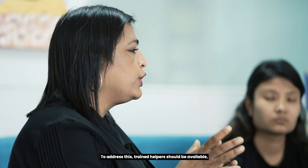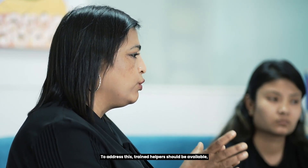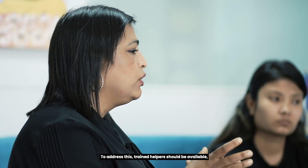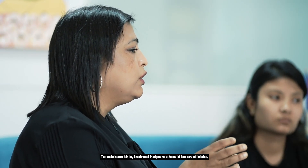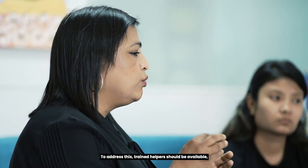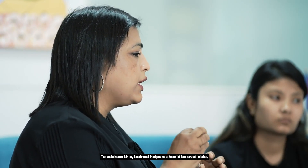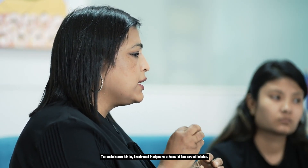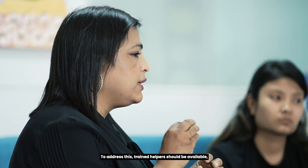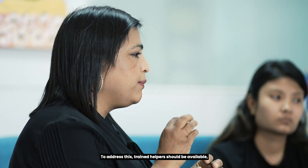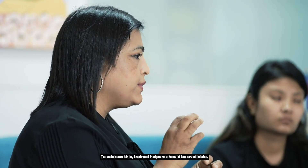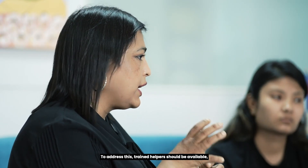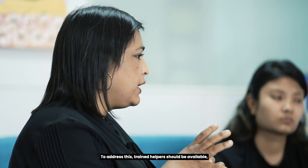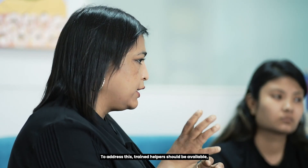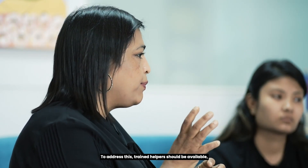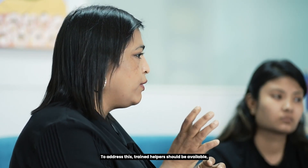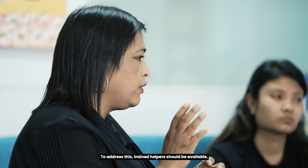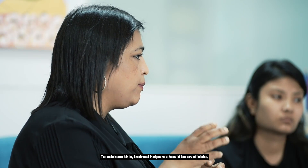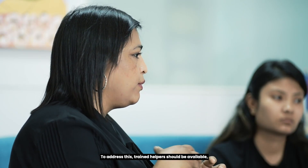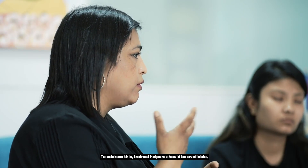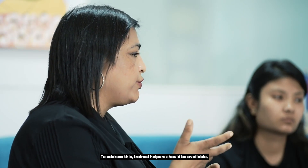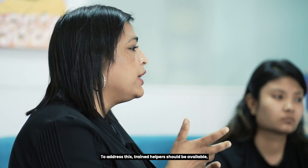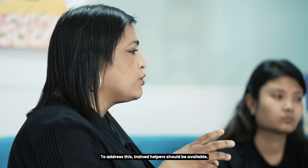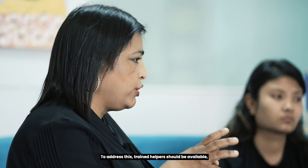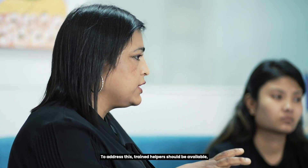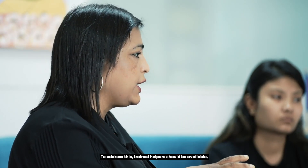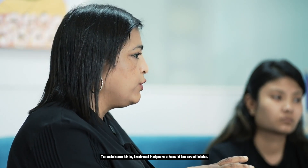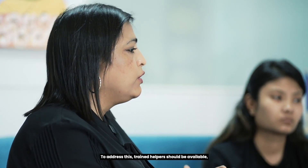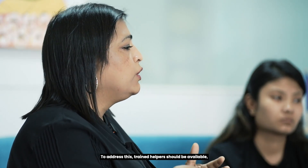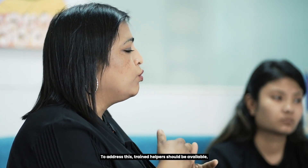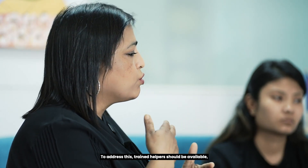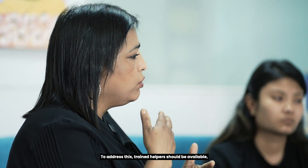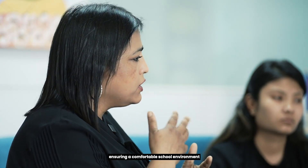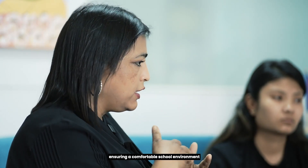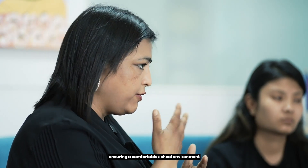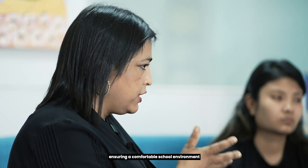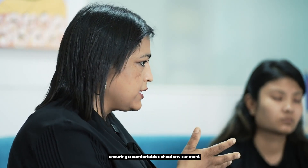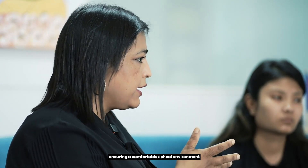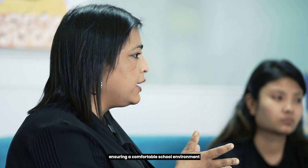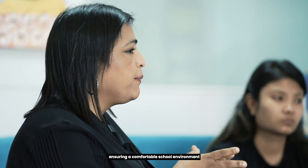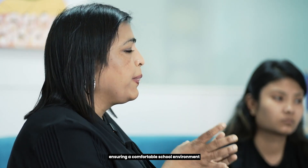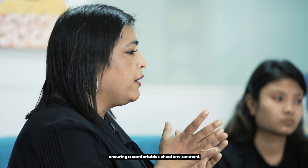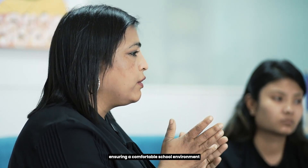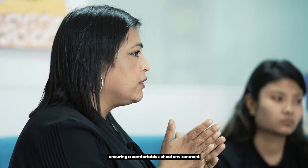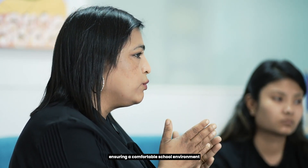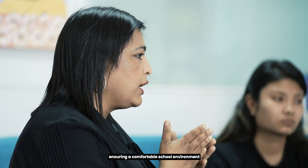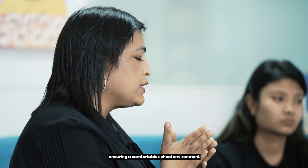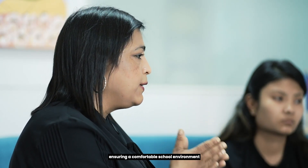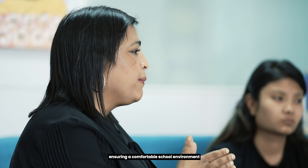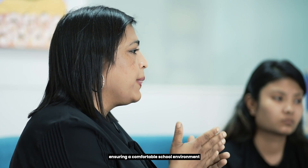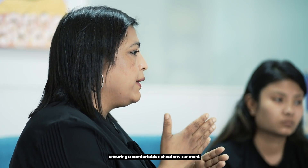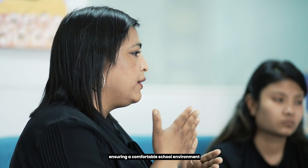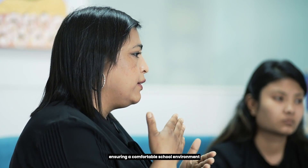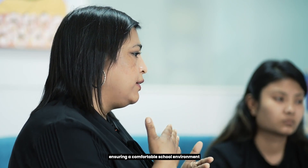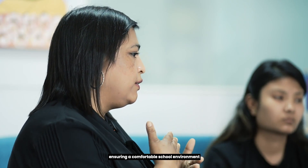एउटा सहयोगीको उसलाई चाहिँ जान्ने एकदम ट्रेन्ड सहयोगी चाहियो, उसको इच एन्ड एभ्रिथिङ जान्ने र उसलाई